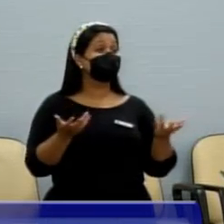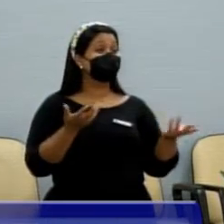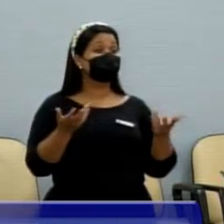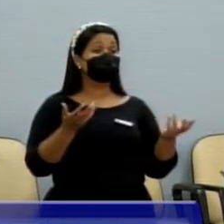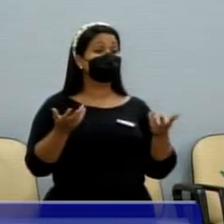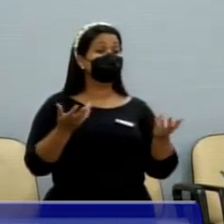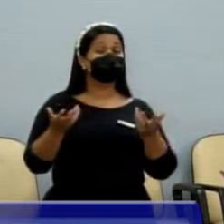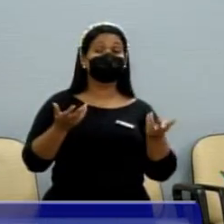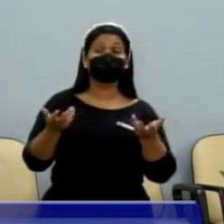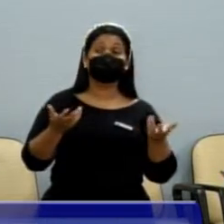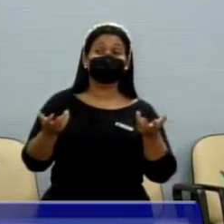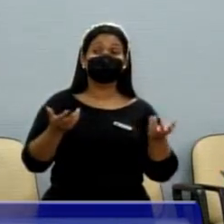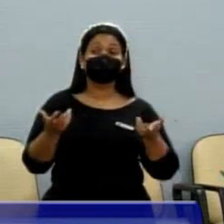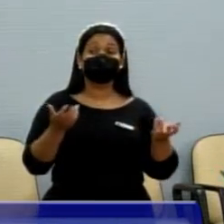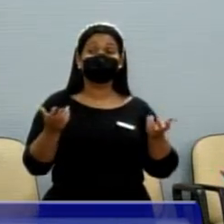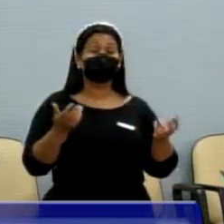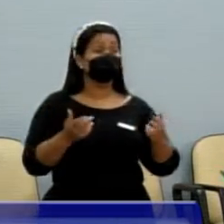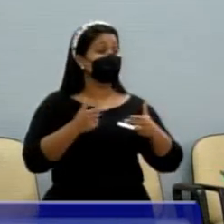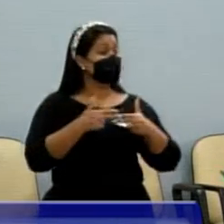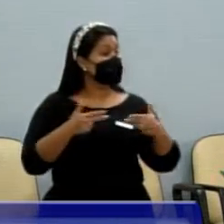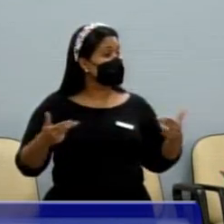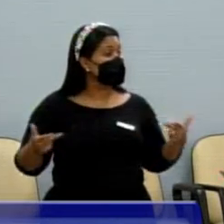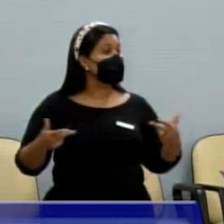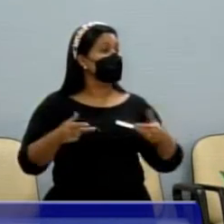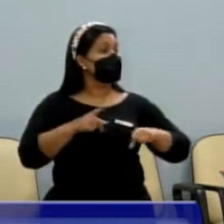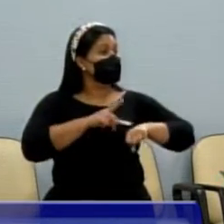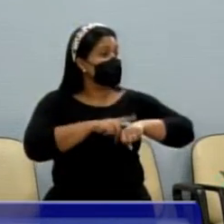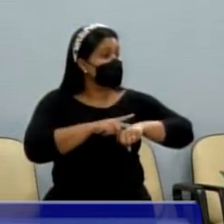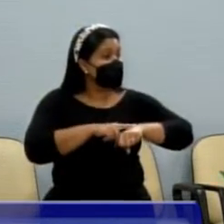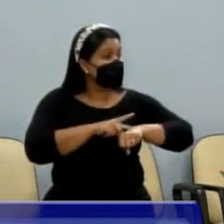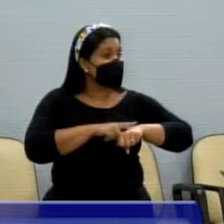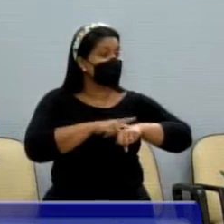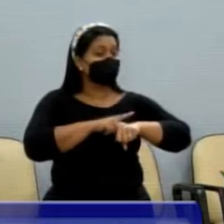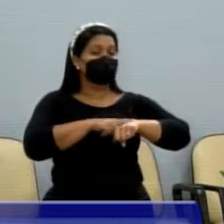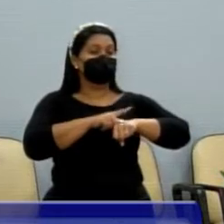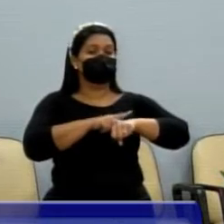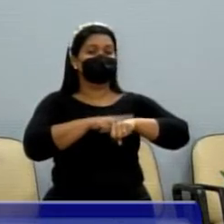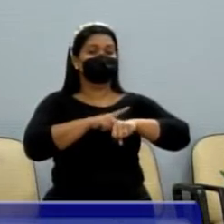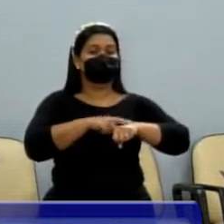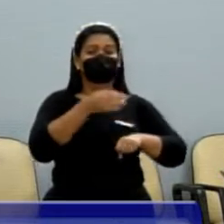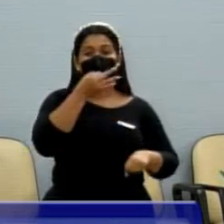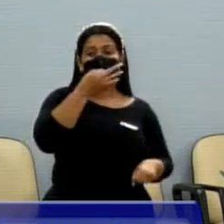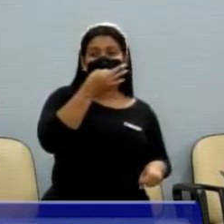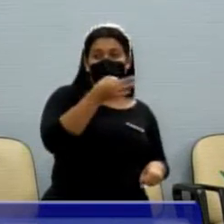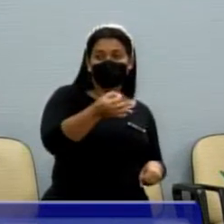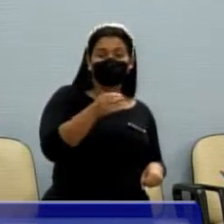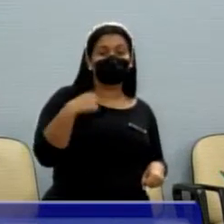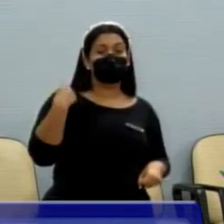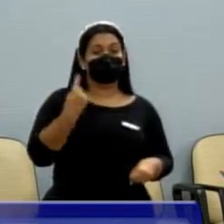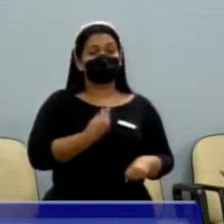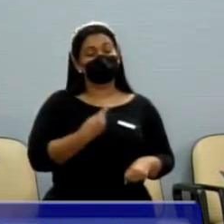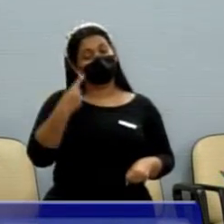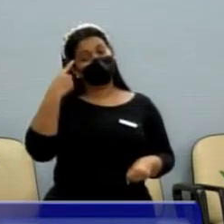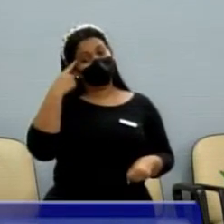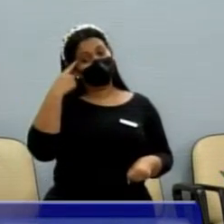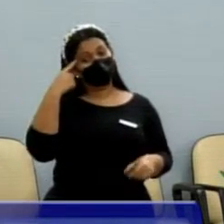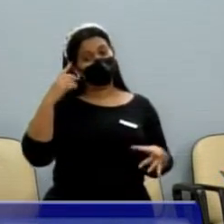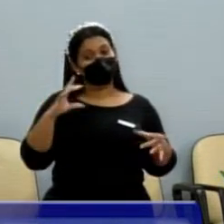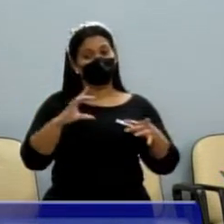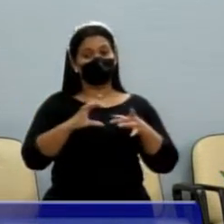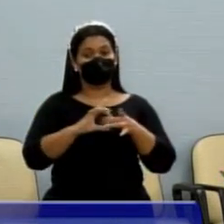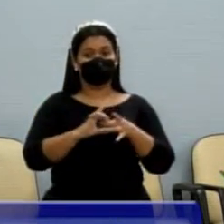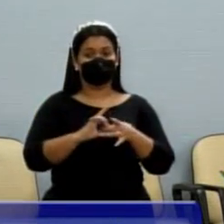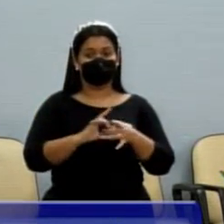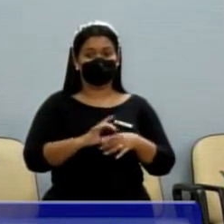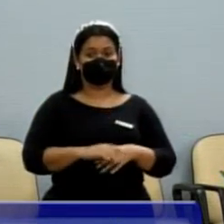este essas é de aperto nessa primeira parte fica aí minha sugestão a gente pensar junto